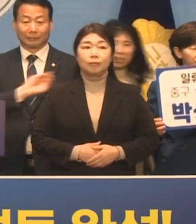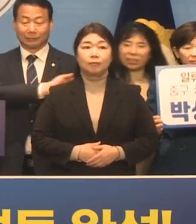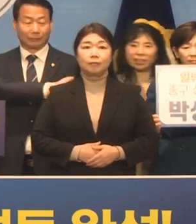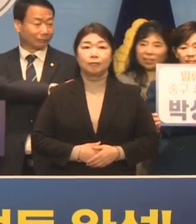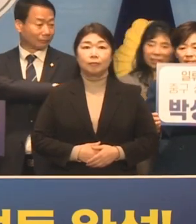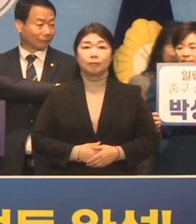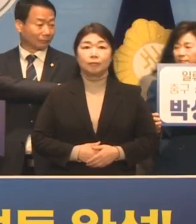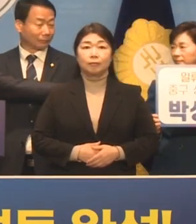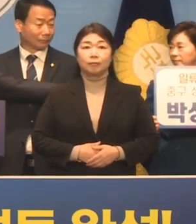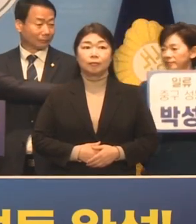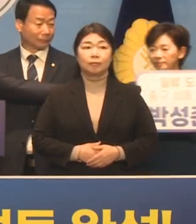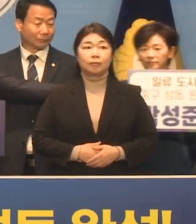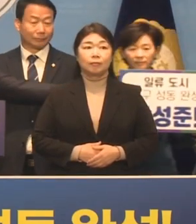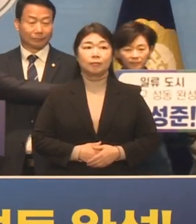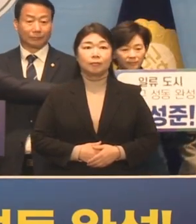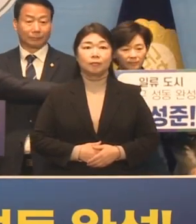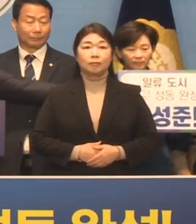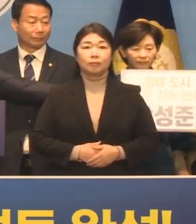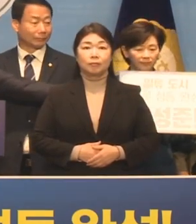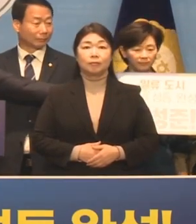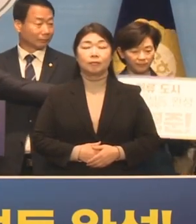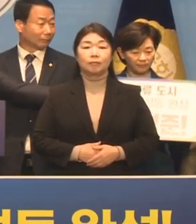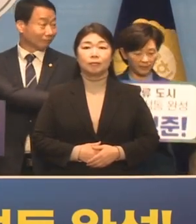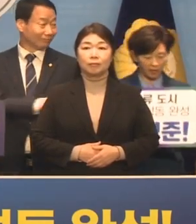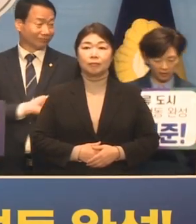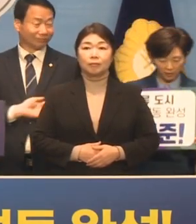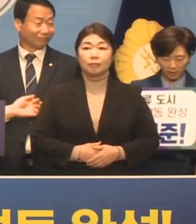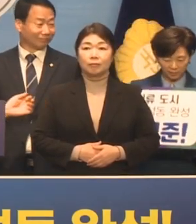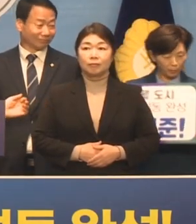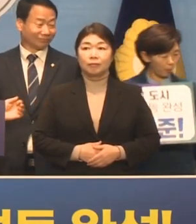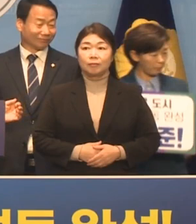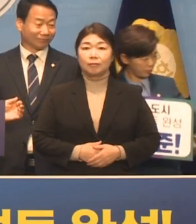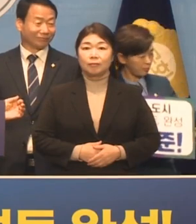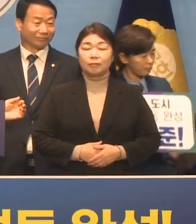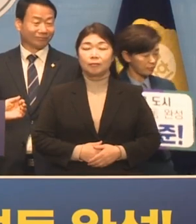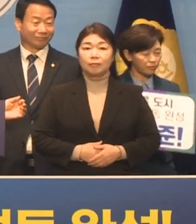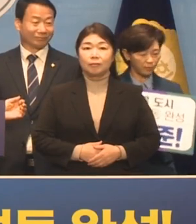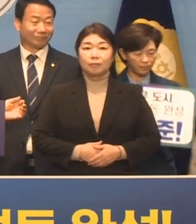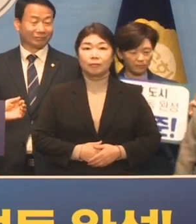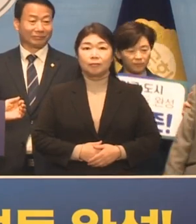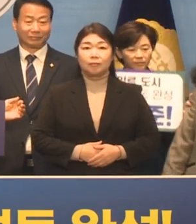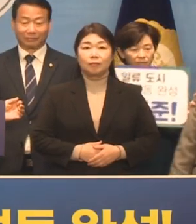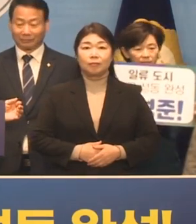여기 옆에 서셔도 돼요. 여기 옆에. 여기 옆에. 예, 네, 우리. 예, 네. 거기도 서시고.